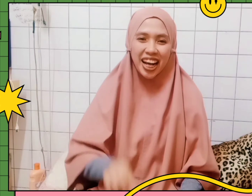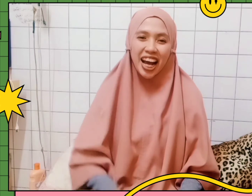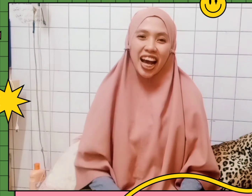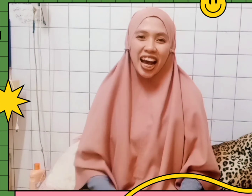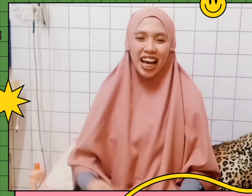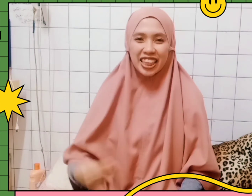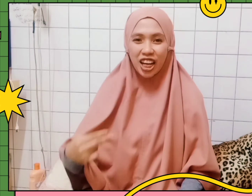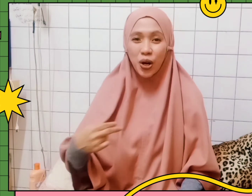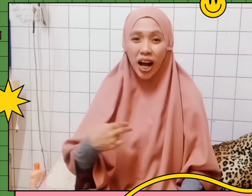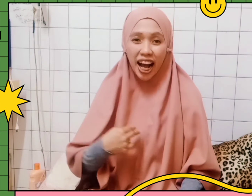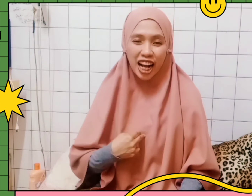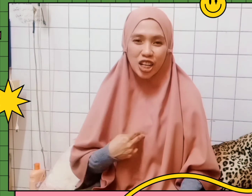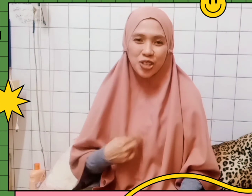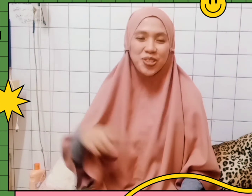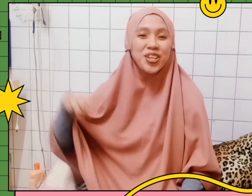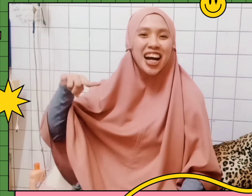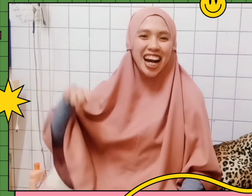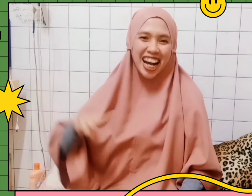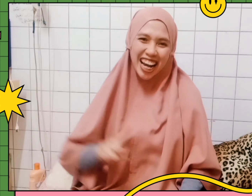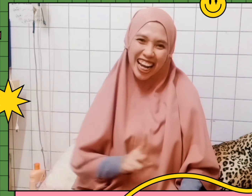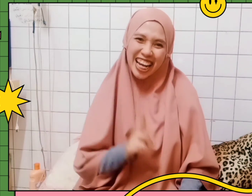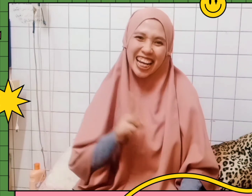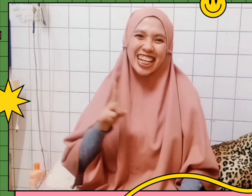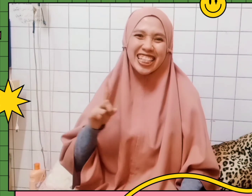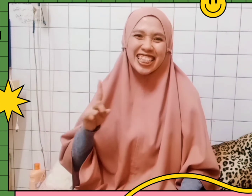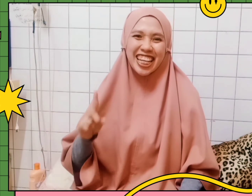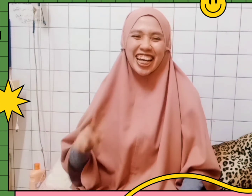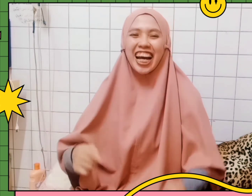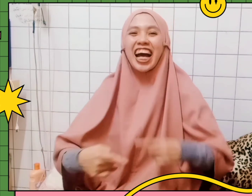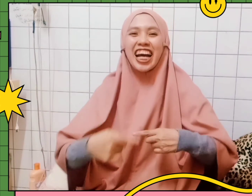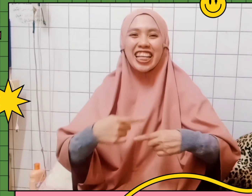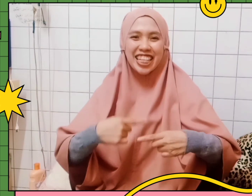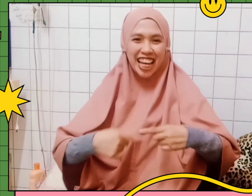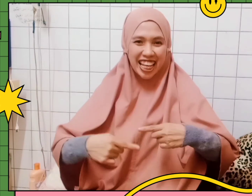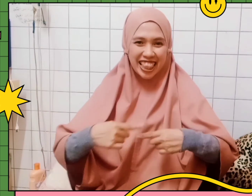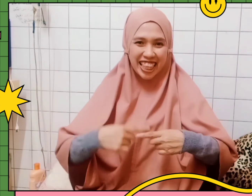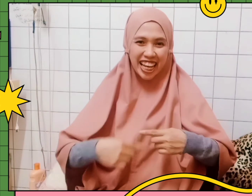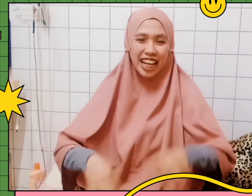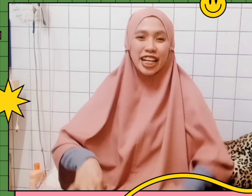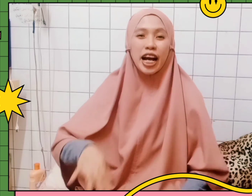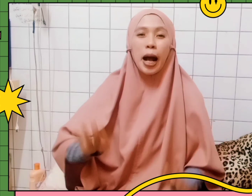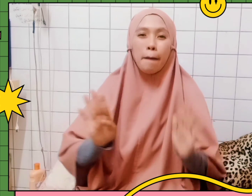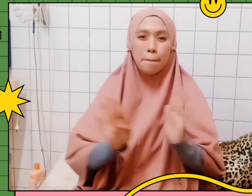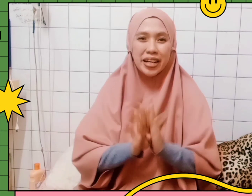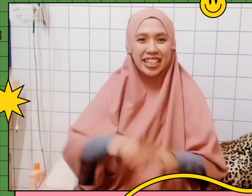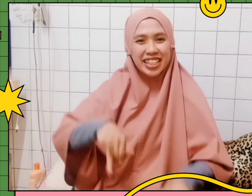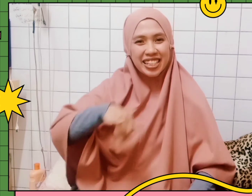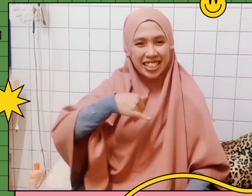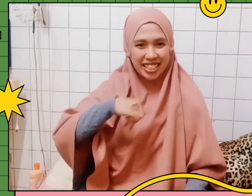berdua, atau aku hanya datang